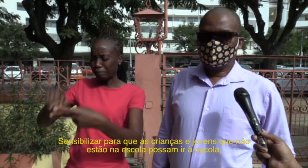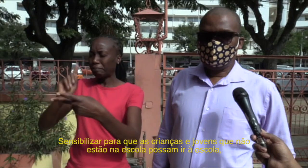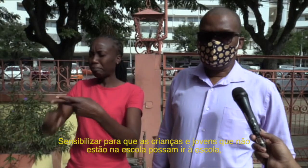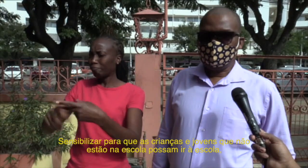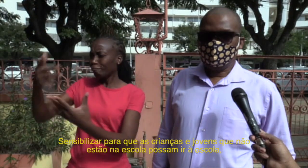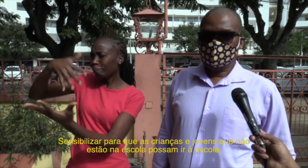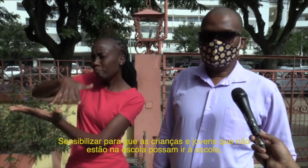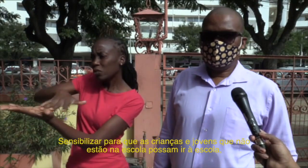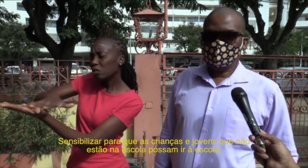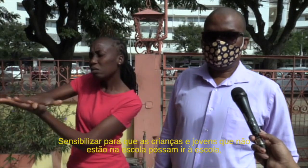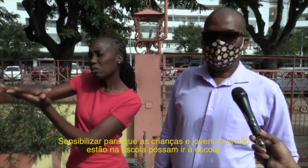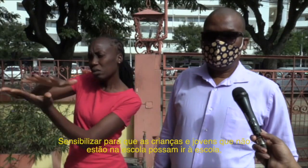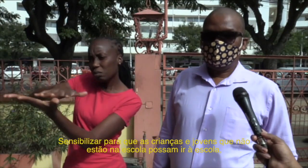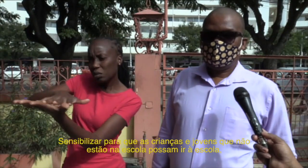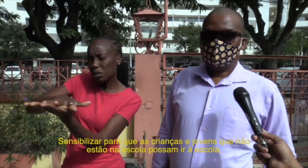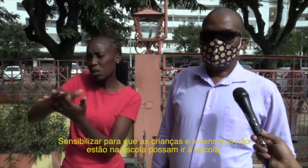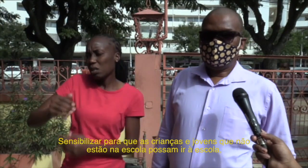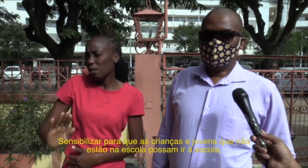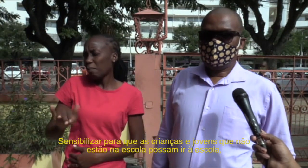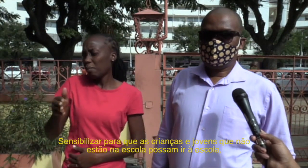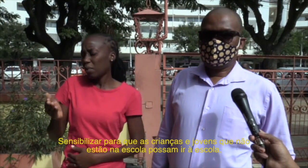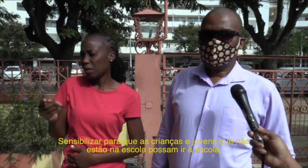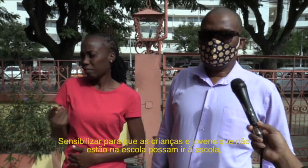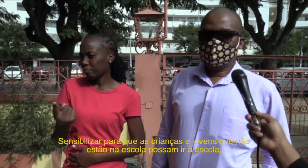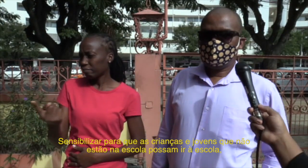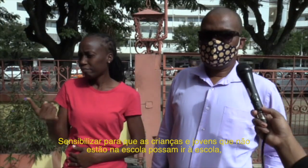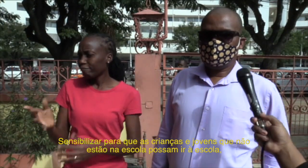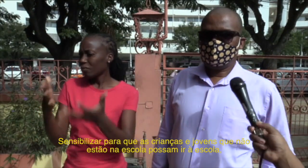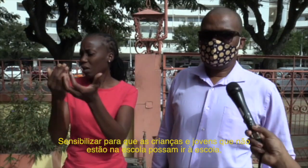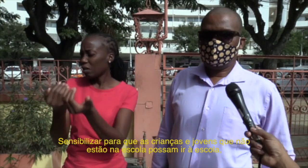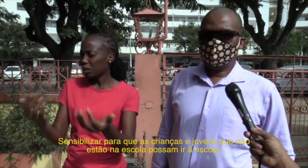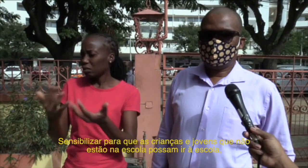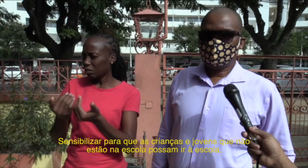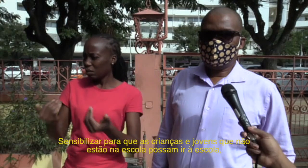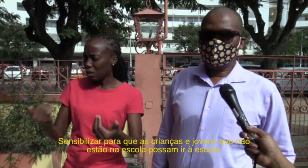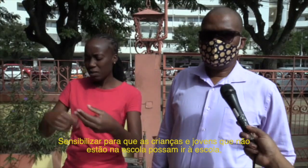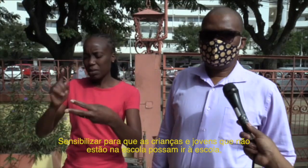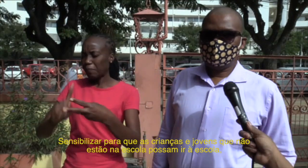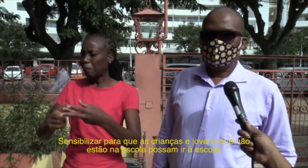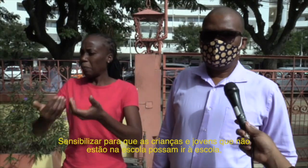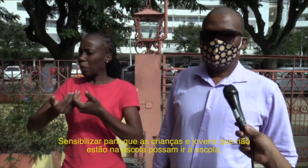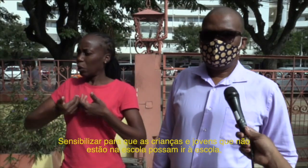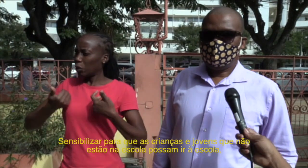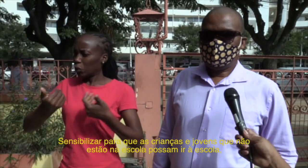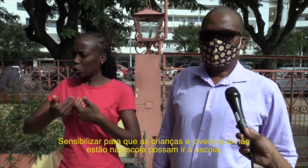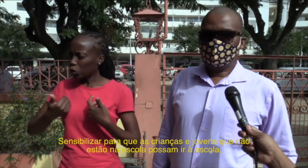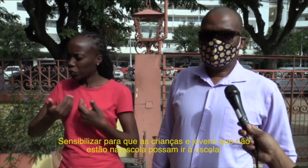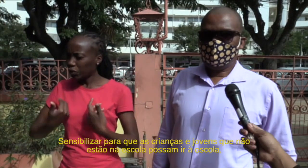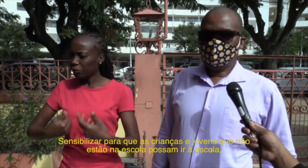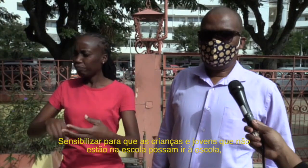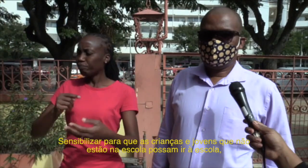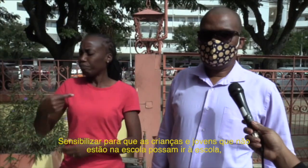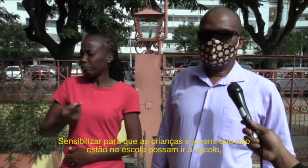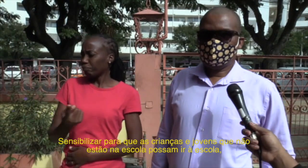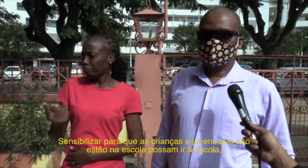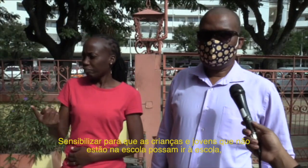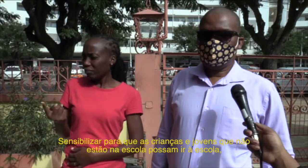sensibilizar para que as crianças os jovens que